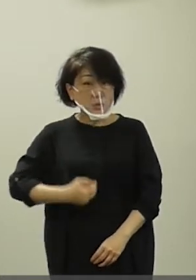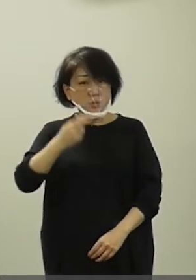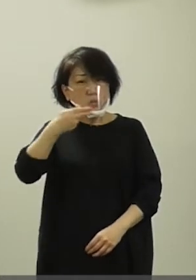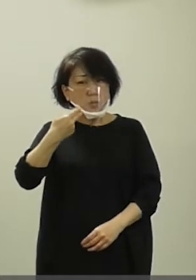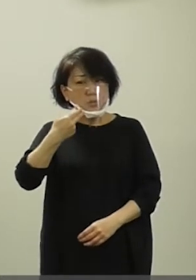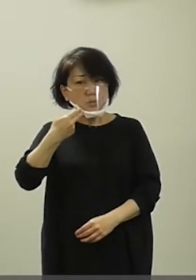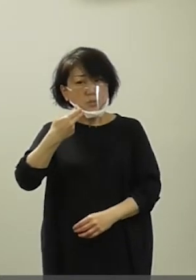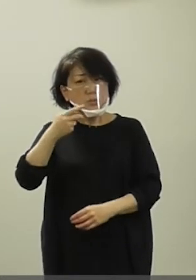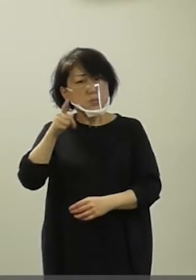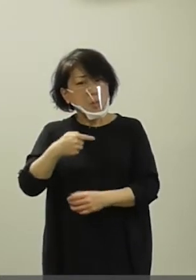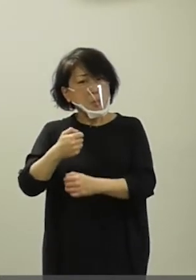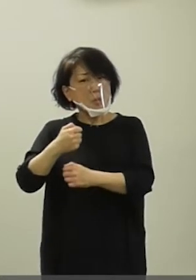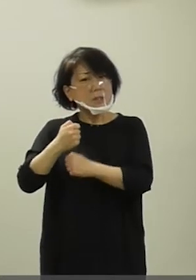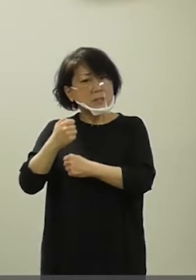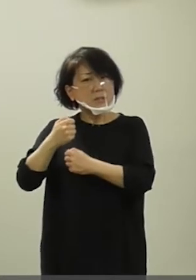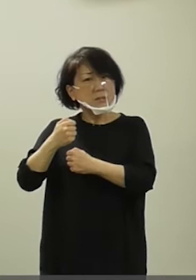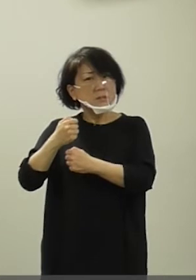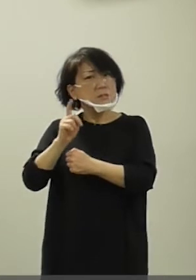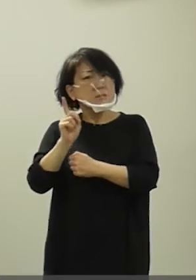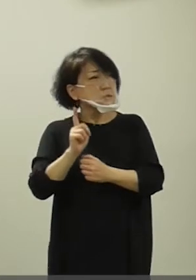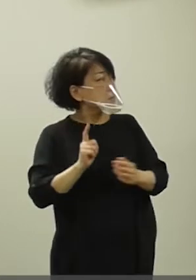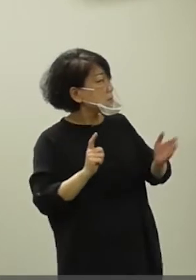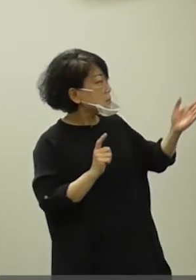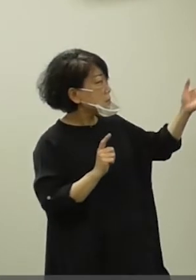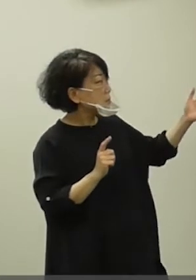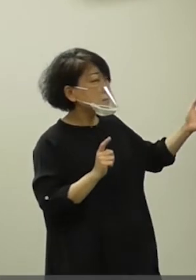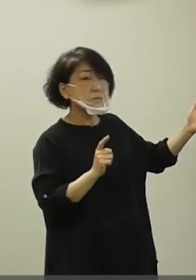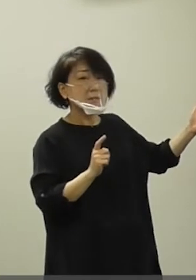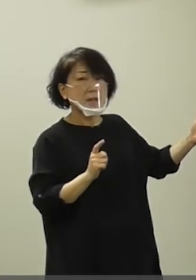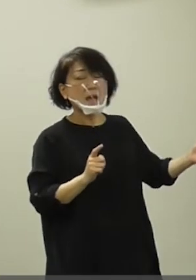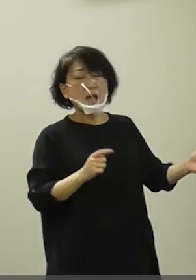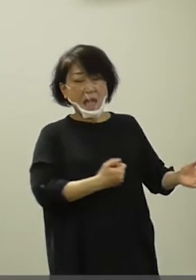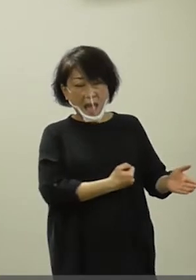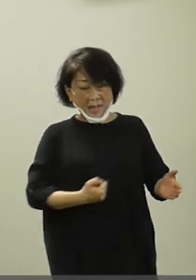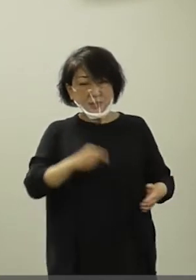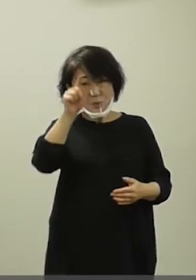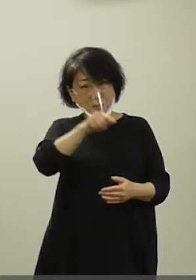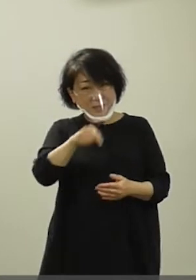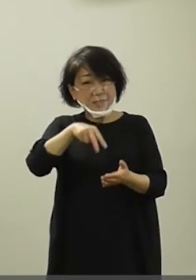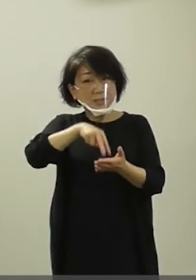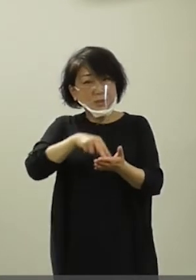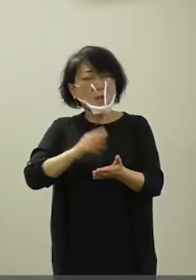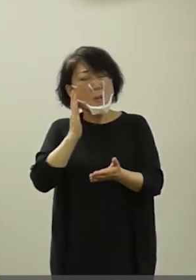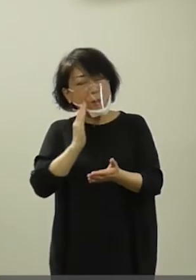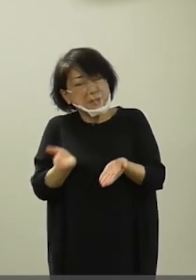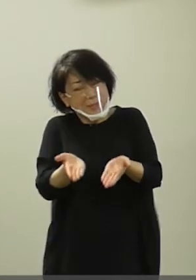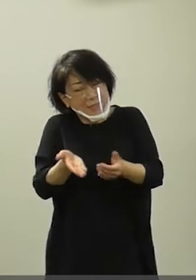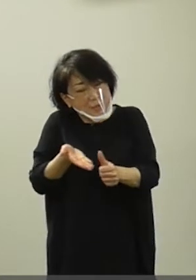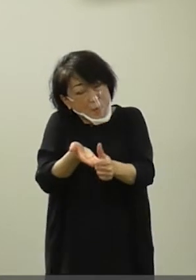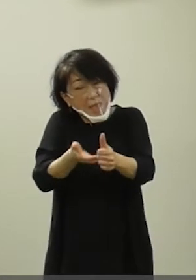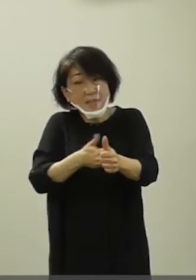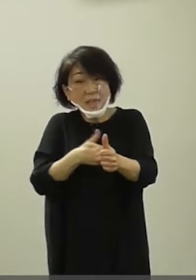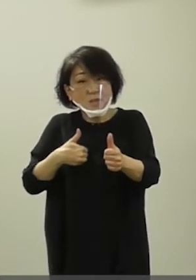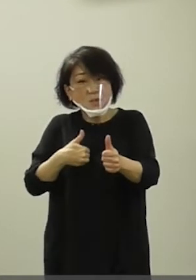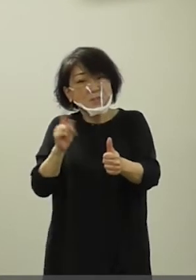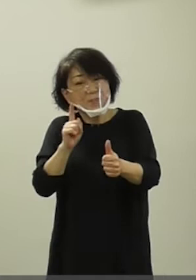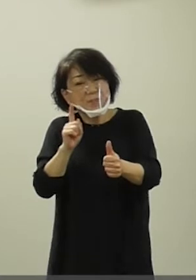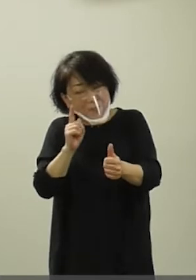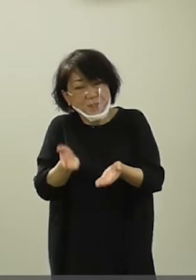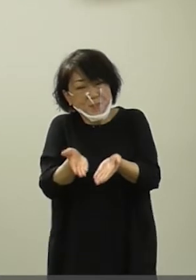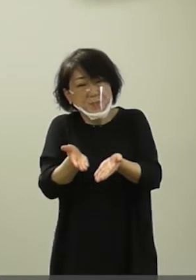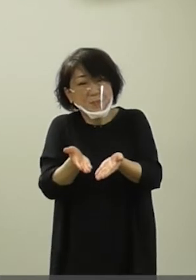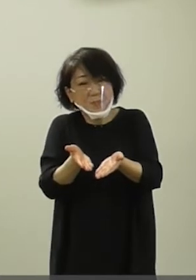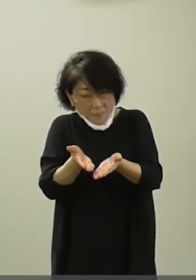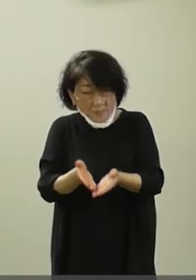いる動くの合図人が胸上がって美味しいと言える食材を旬の期間に始まってほしいという形を留めて